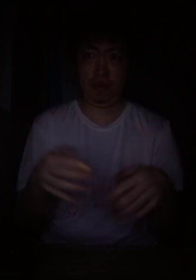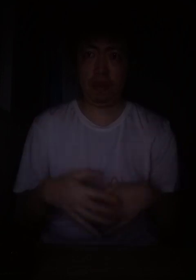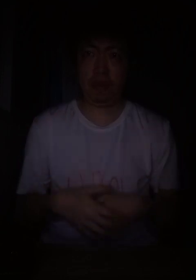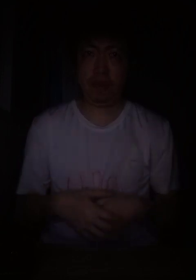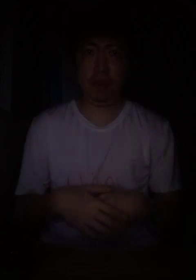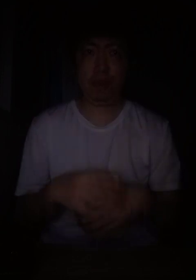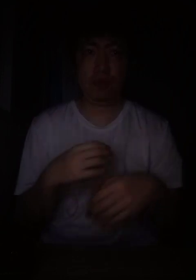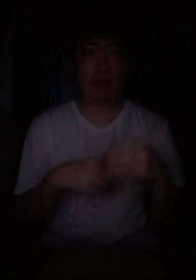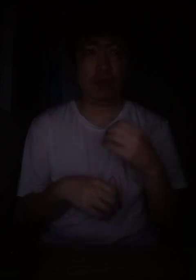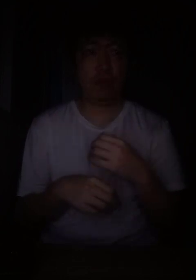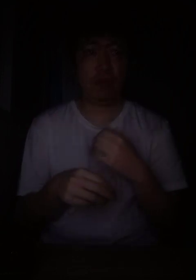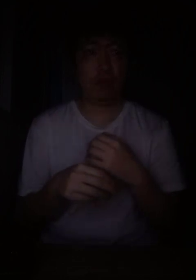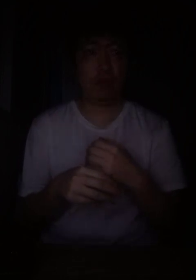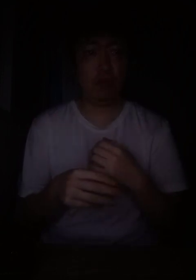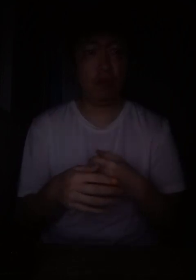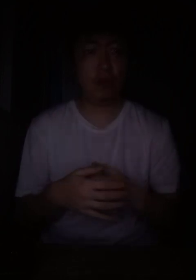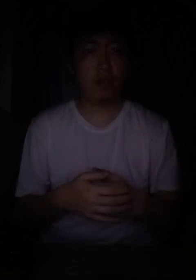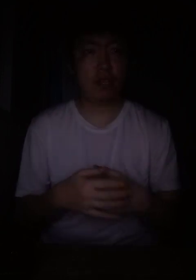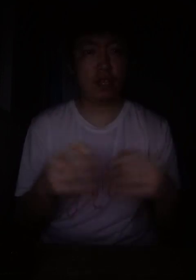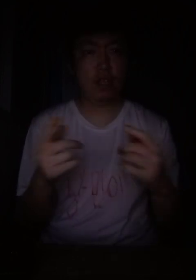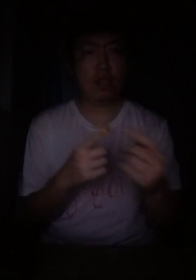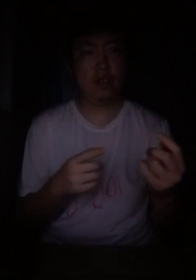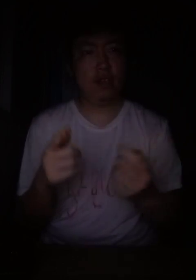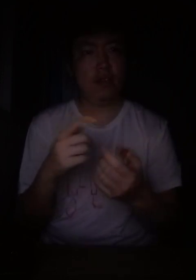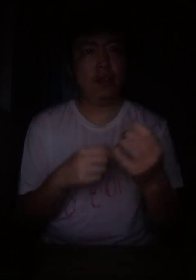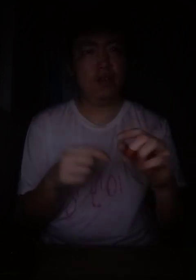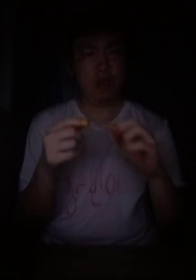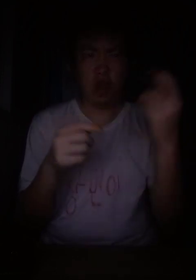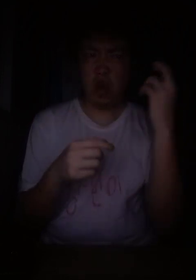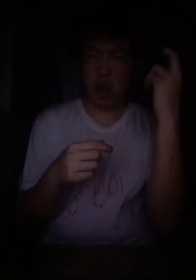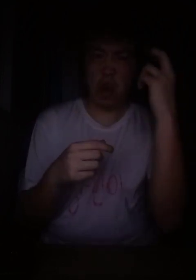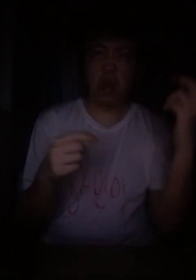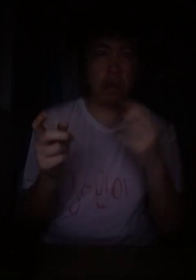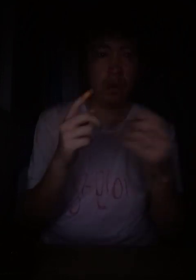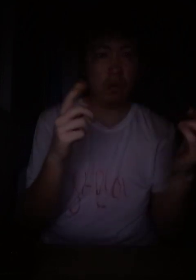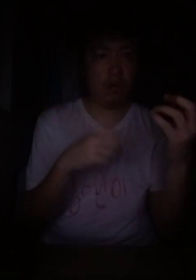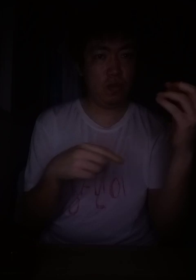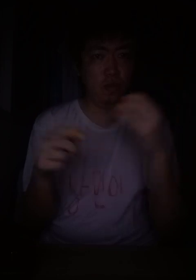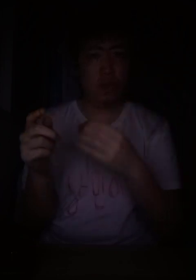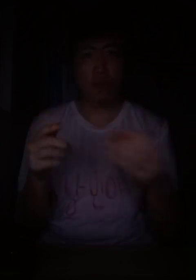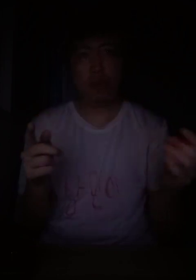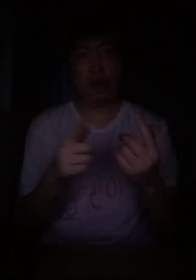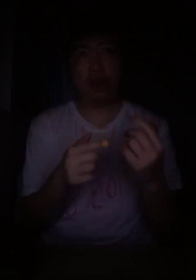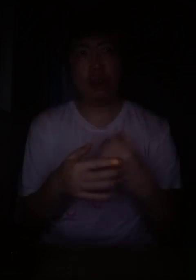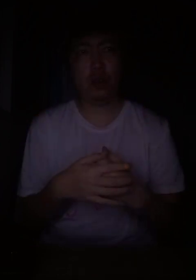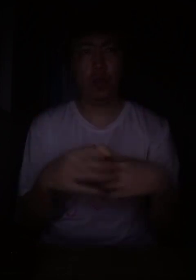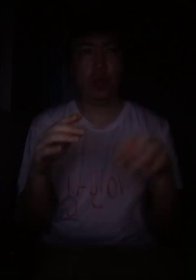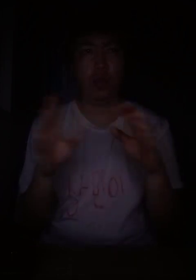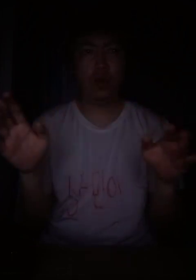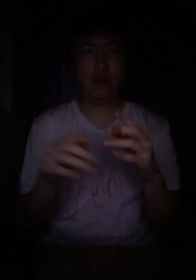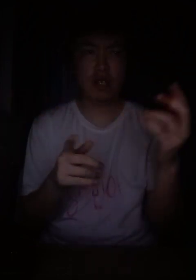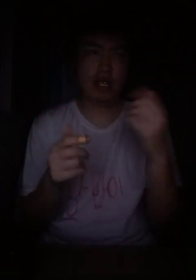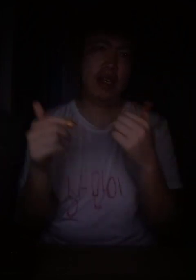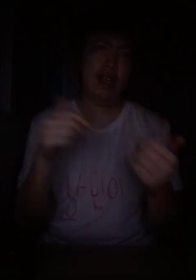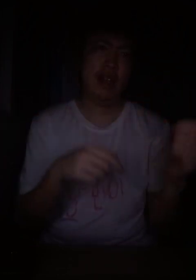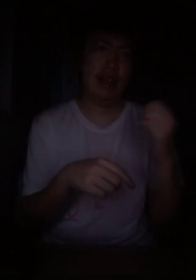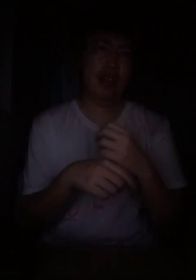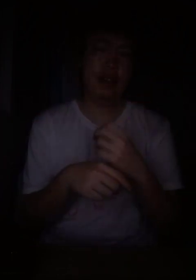이게 물솥이죠. 여기서 털을 꺾고 발목으로. 전기도살은 고통이 심하기 때문에 법으로